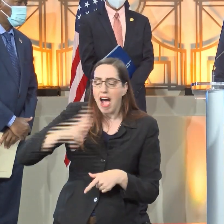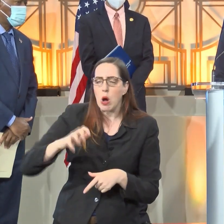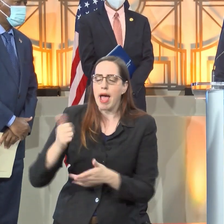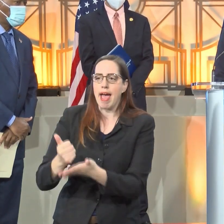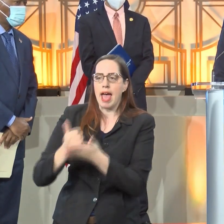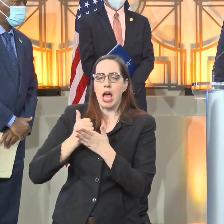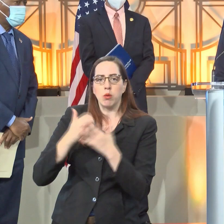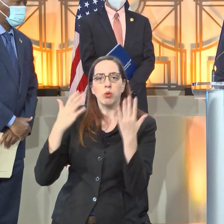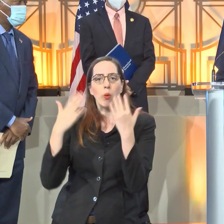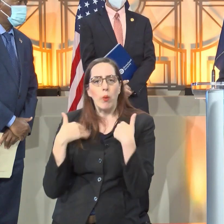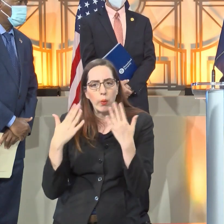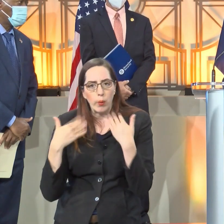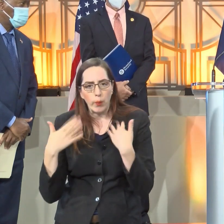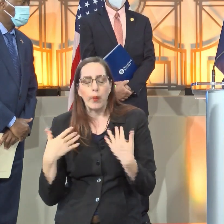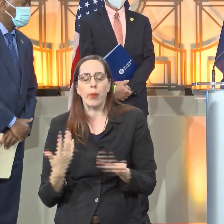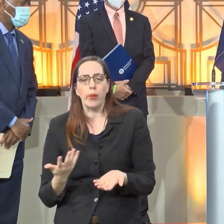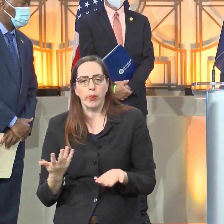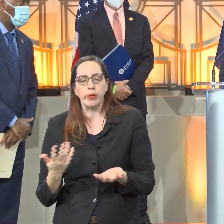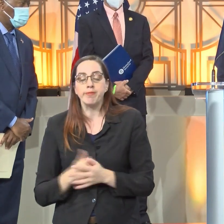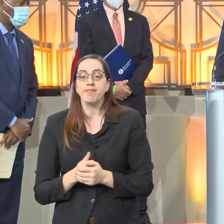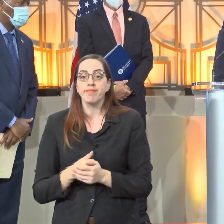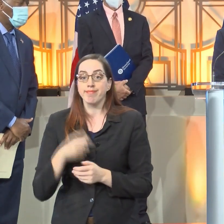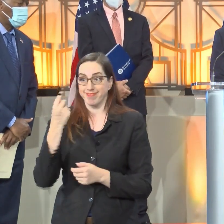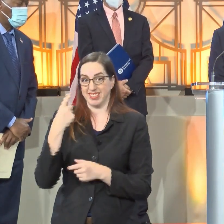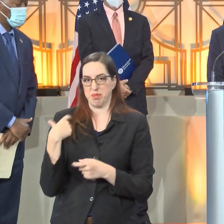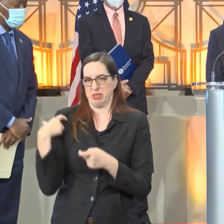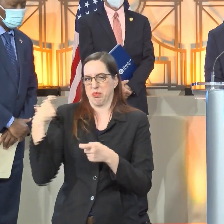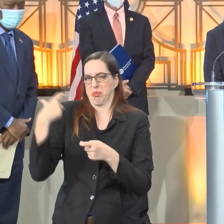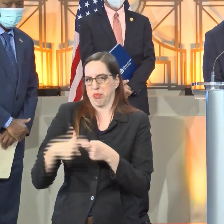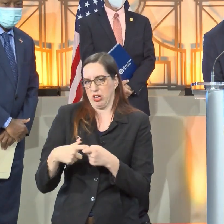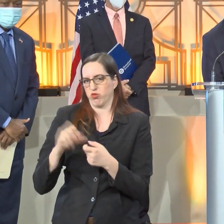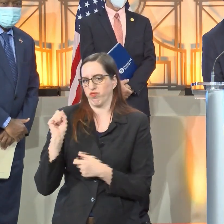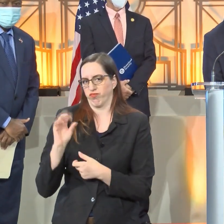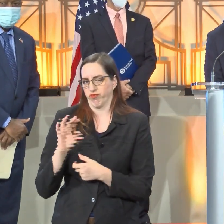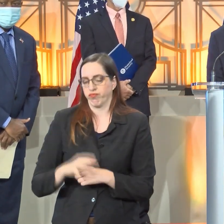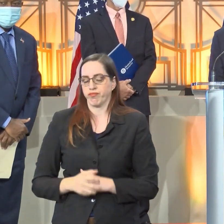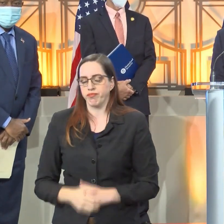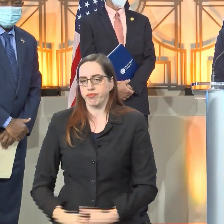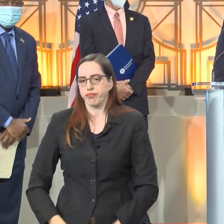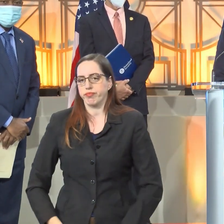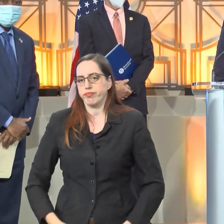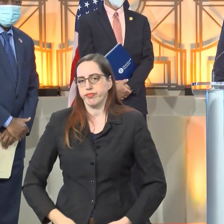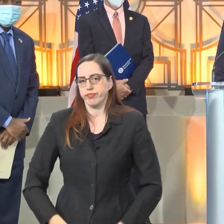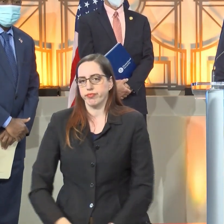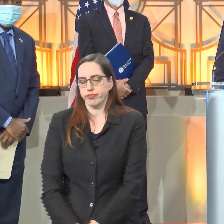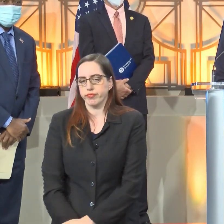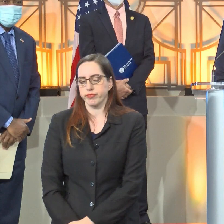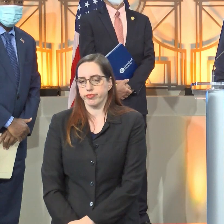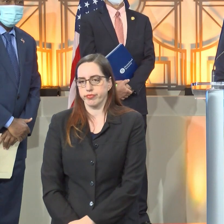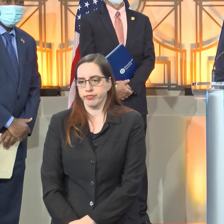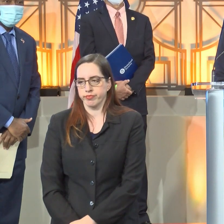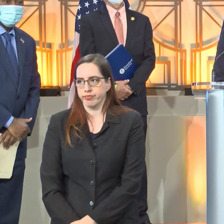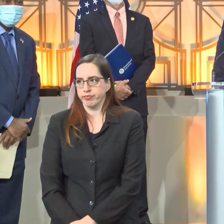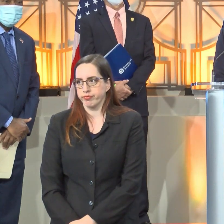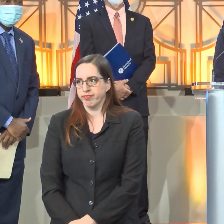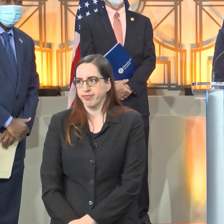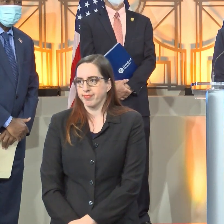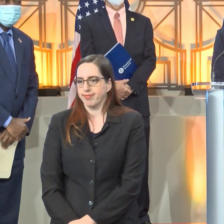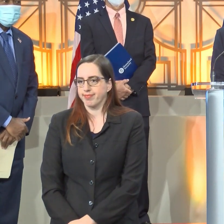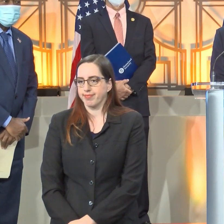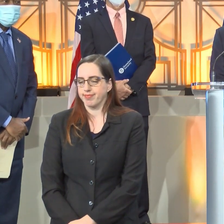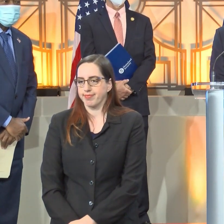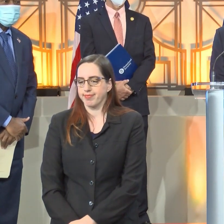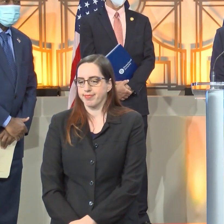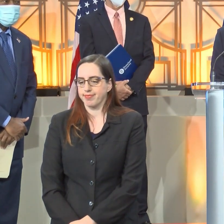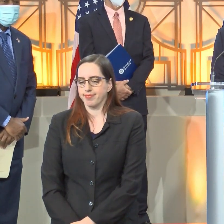possible. If I may, in Spanish, quiero dar las gracias a Reliant por el enlace que tenemos con